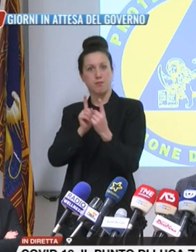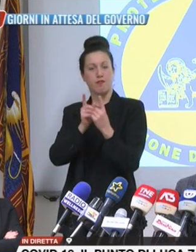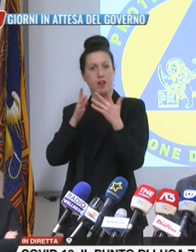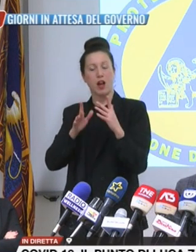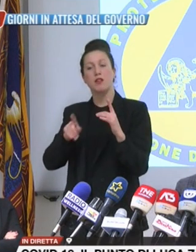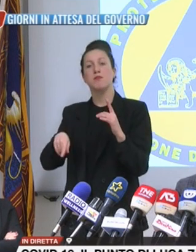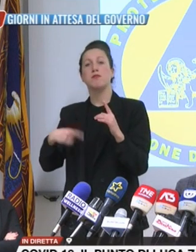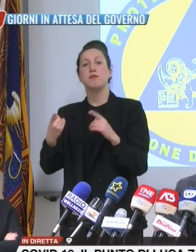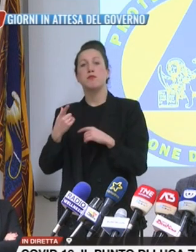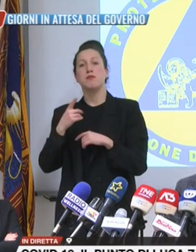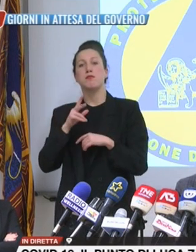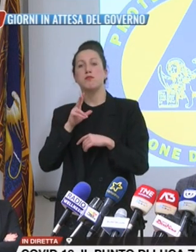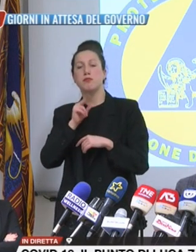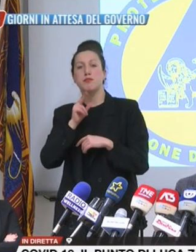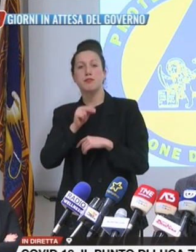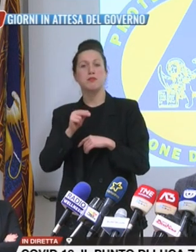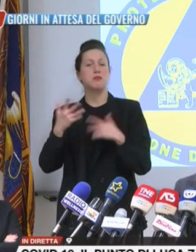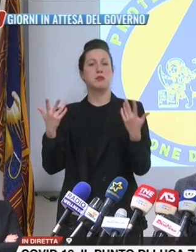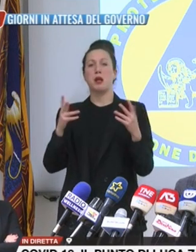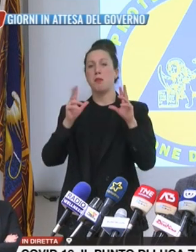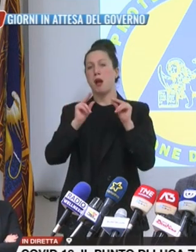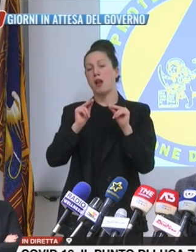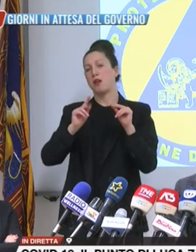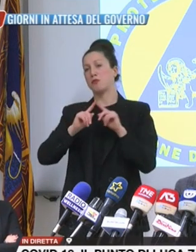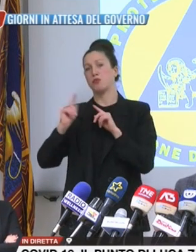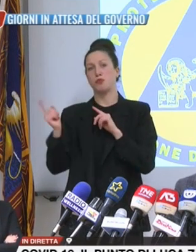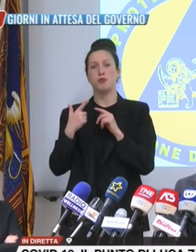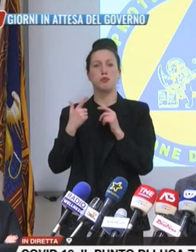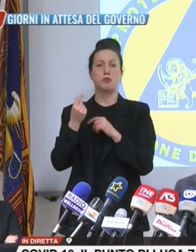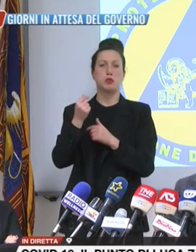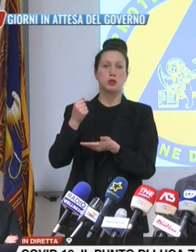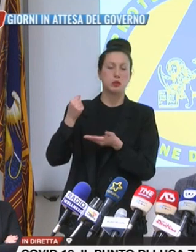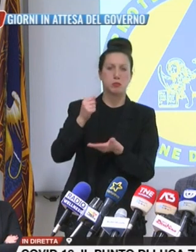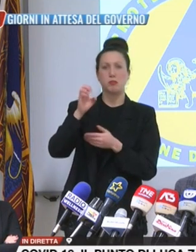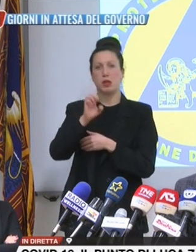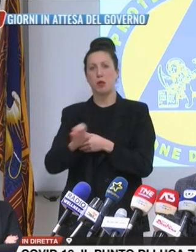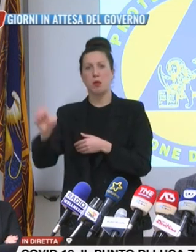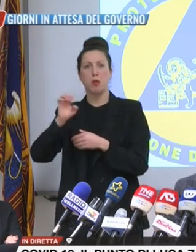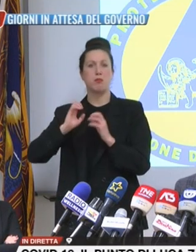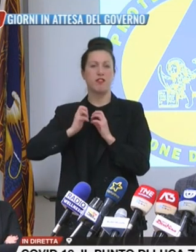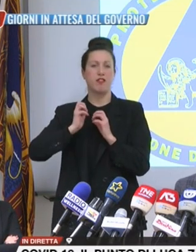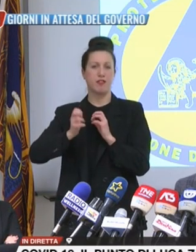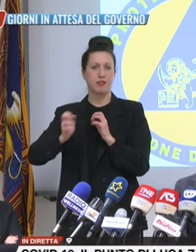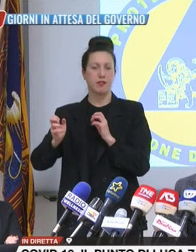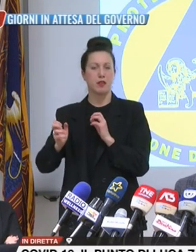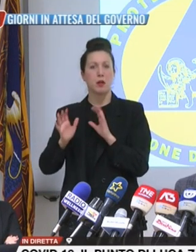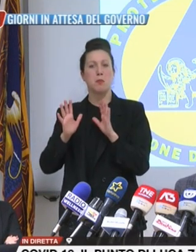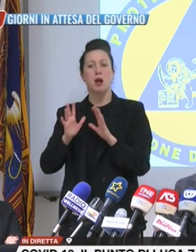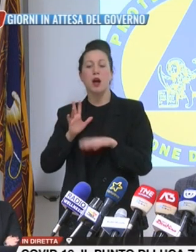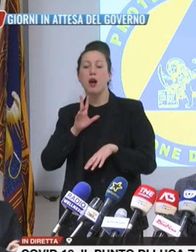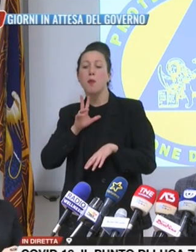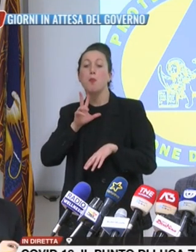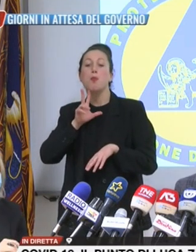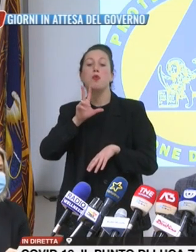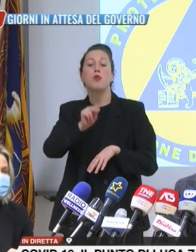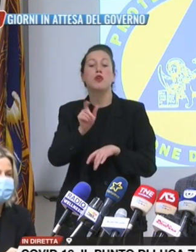di confini, di tributi, di tutto quanto, si è ben guardato dal pronunciare la parola autonomia. È